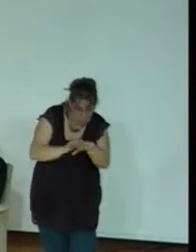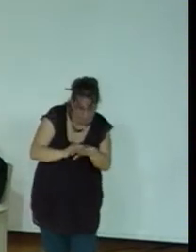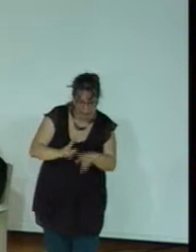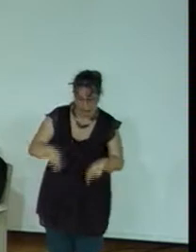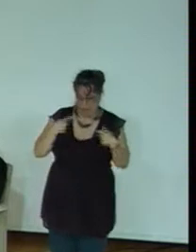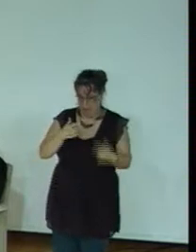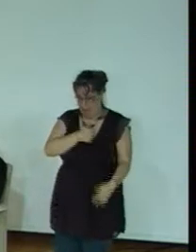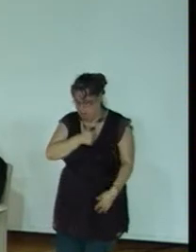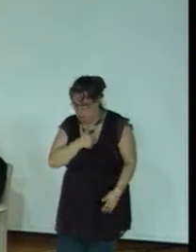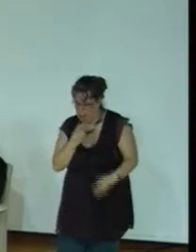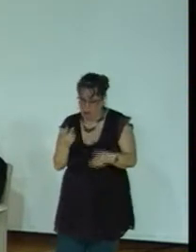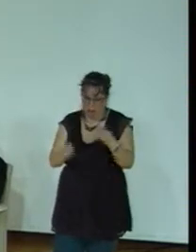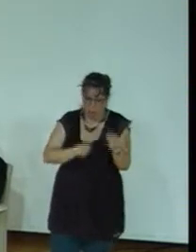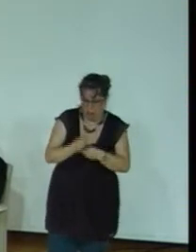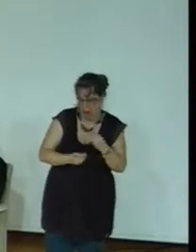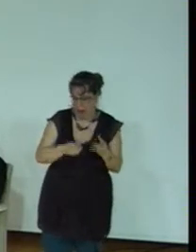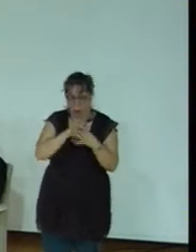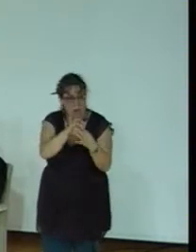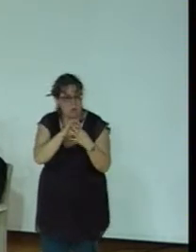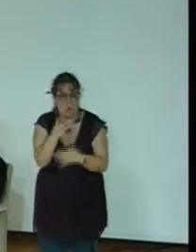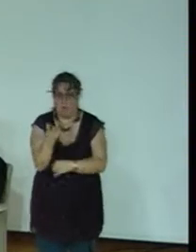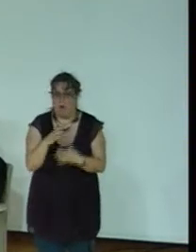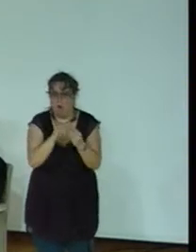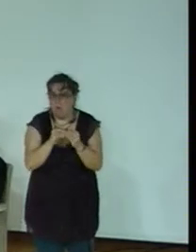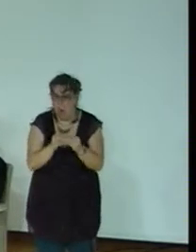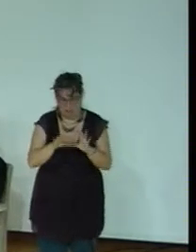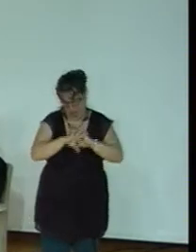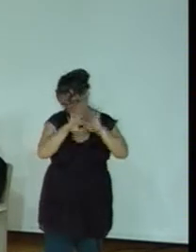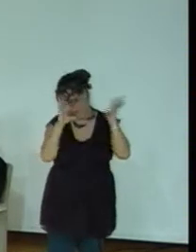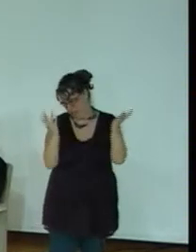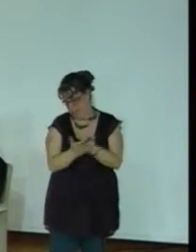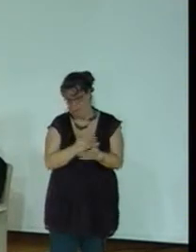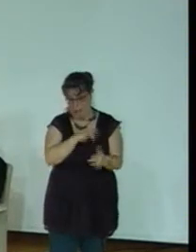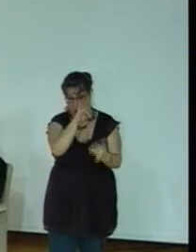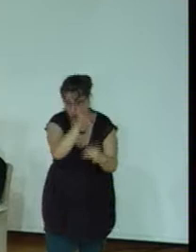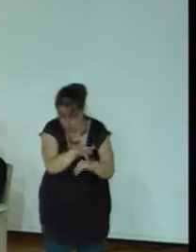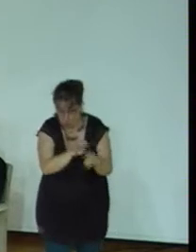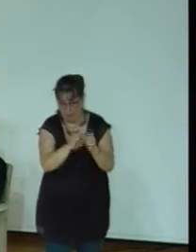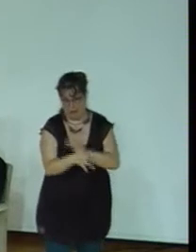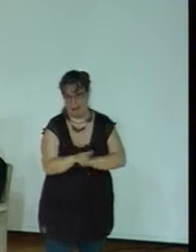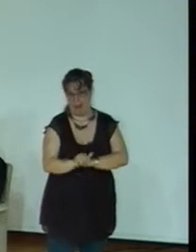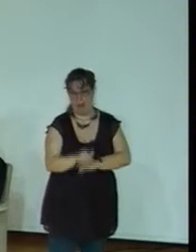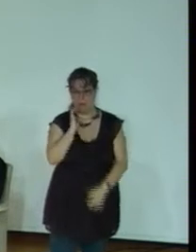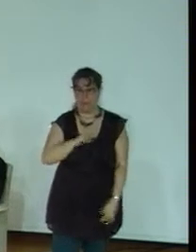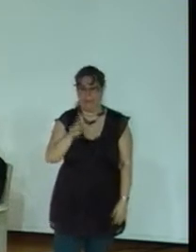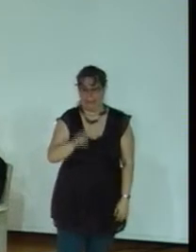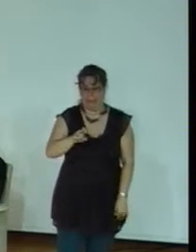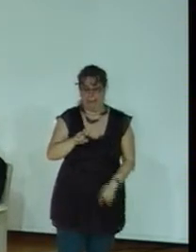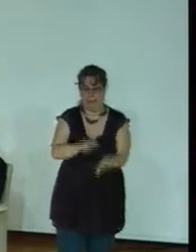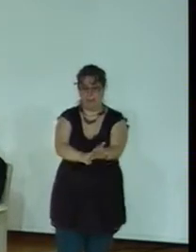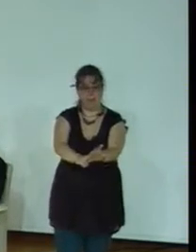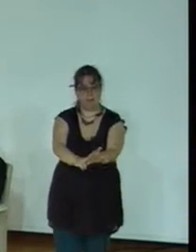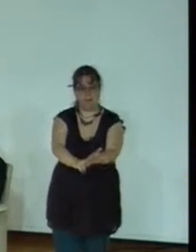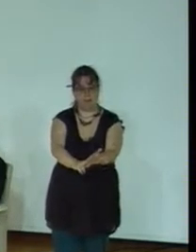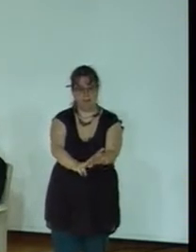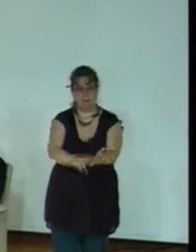relations amoureuses, tout passe par le biais d'outils de communication numérique et notamment par Internet, chaque action, chaque clic laisse une